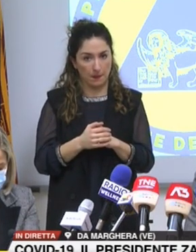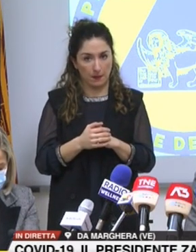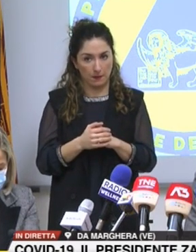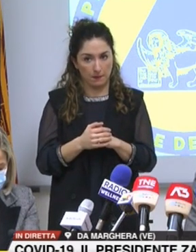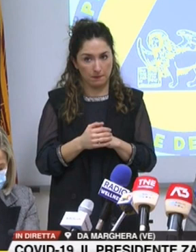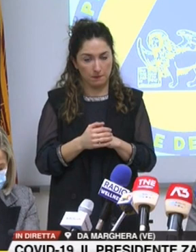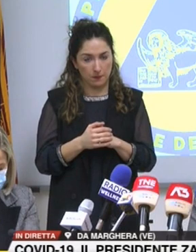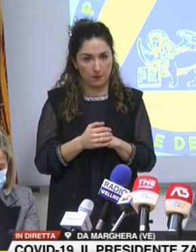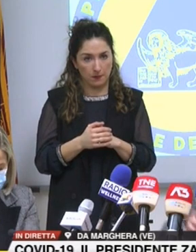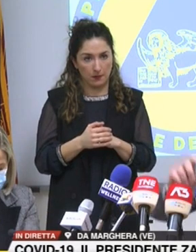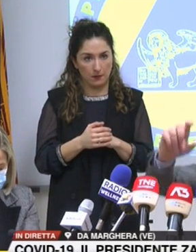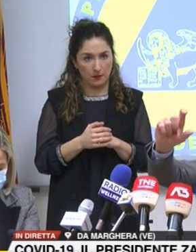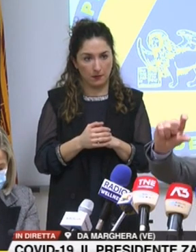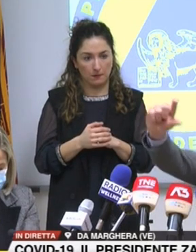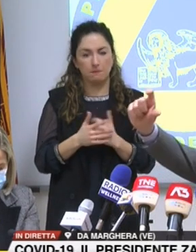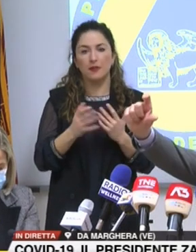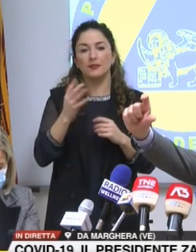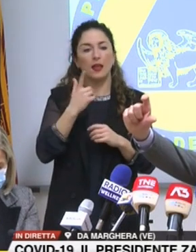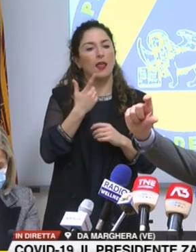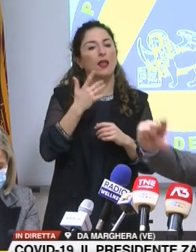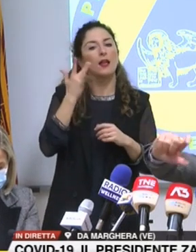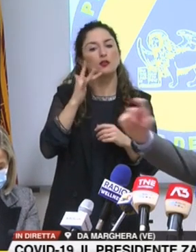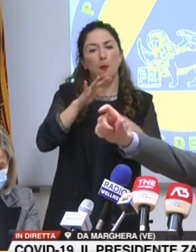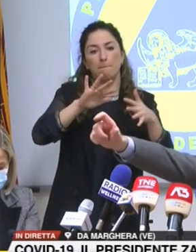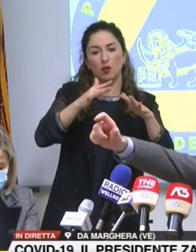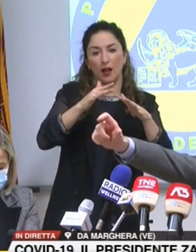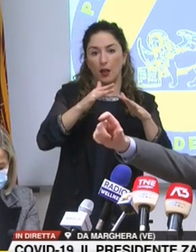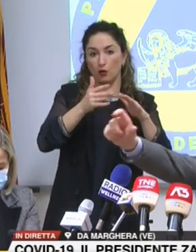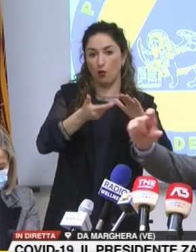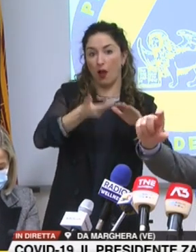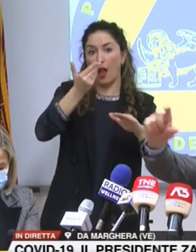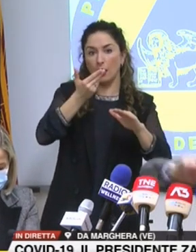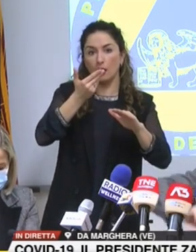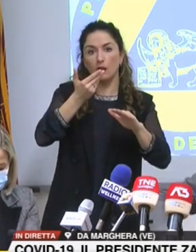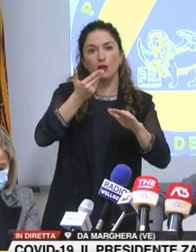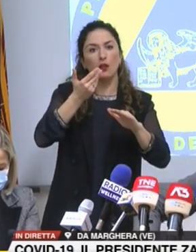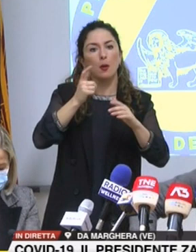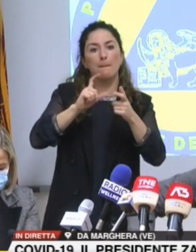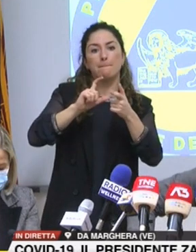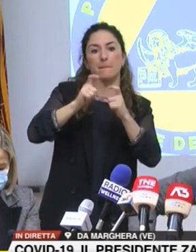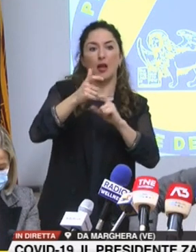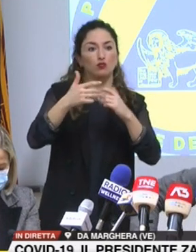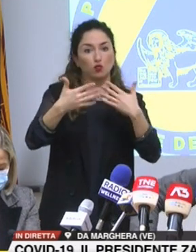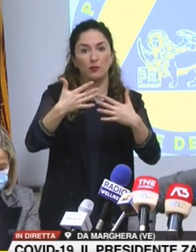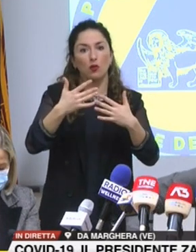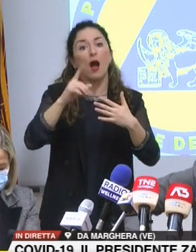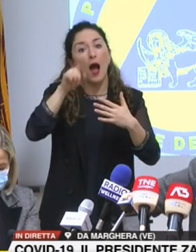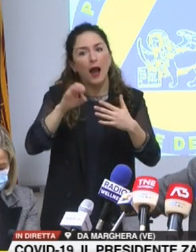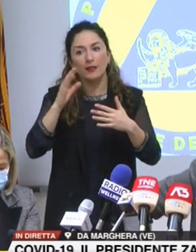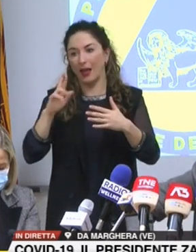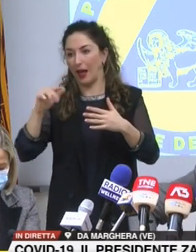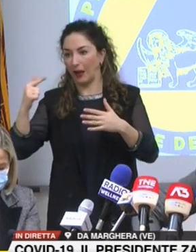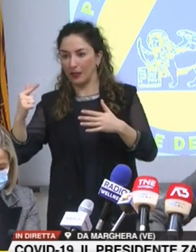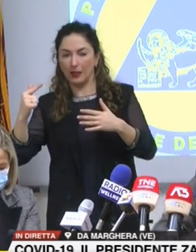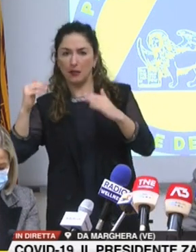di zona. Quindi se tu hai un rischio moderato o alto, rischi di schiattare in zona senza pur avendo un R&T non compatibile col